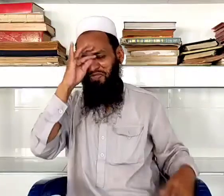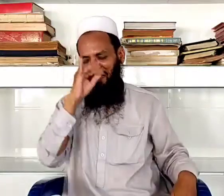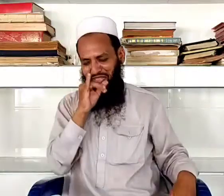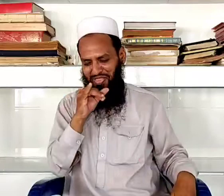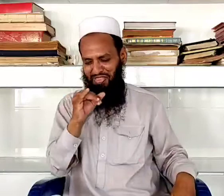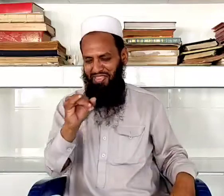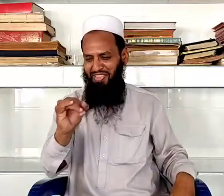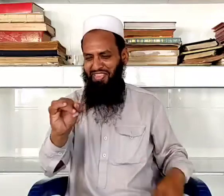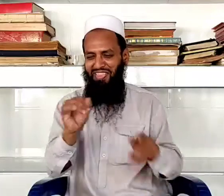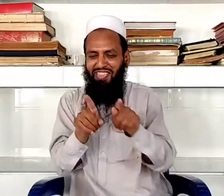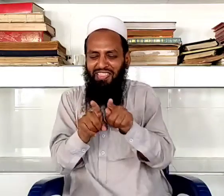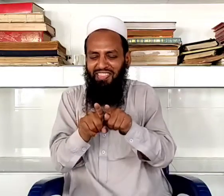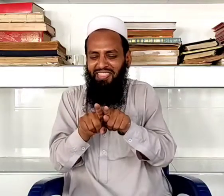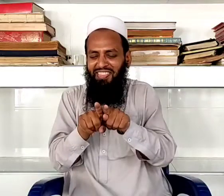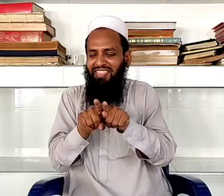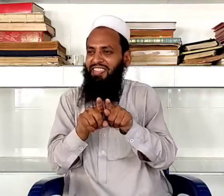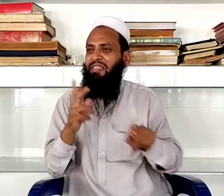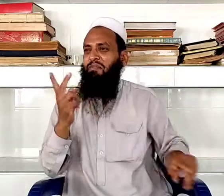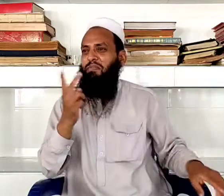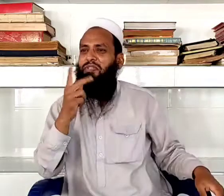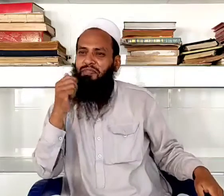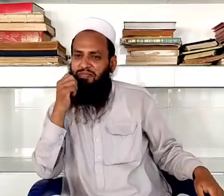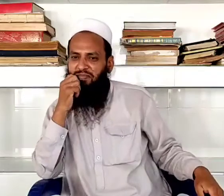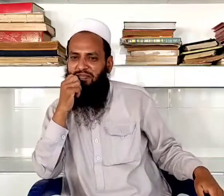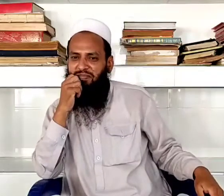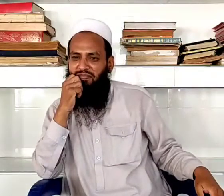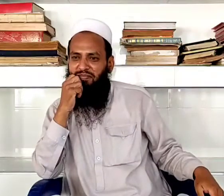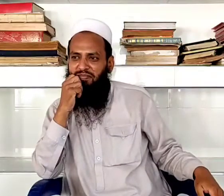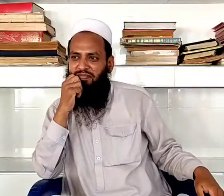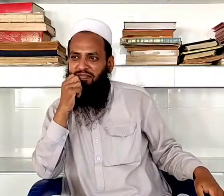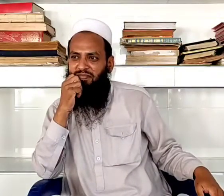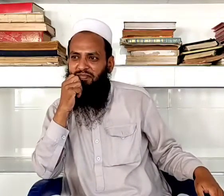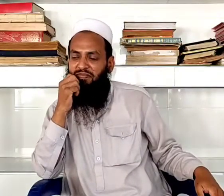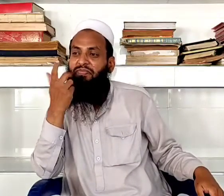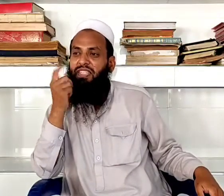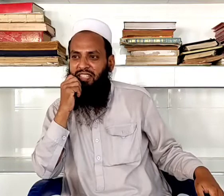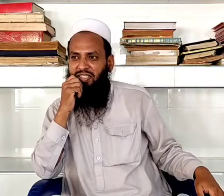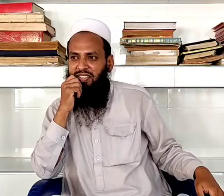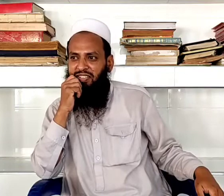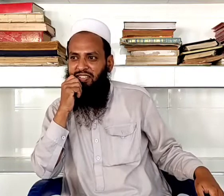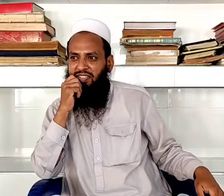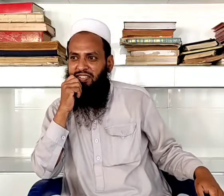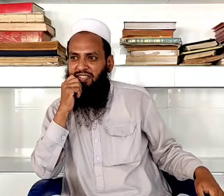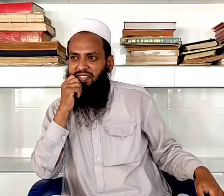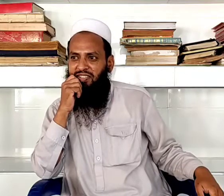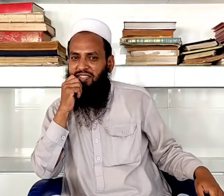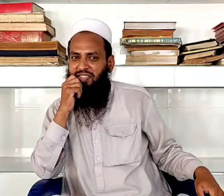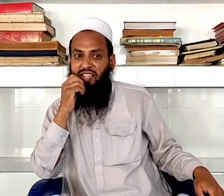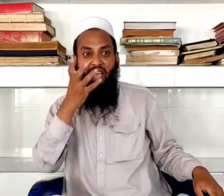ہو سکتا ہوں تے جناب علی رضی اللہ تعالی عنہ اپنی بیٹی دا نکاح عمر تو نہ کرتے. حسنین رضی